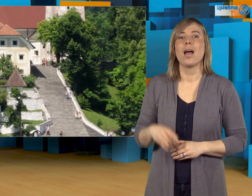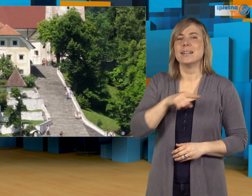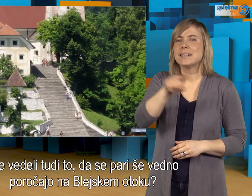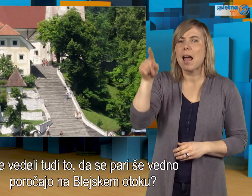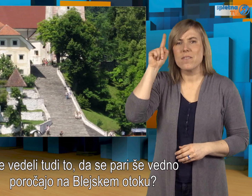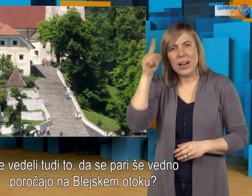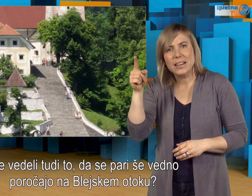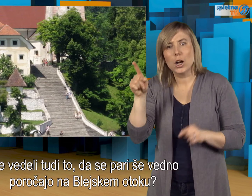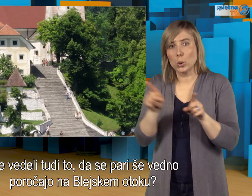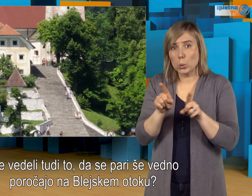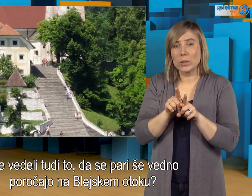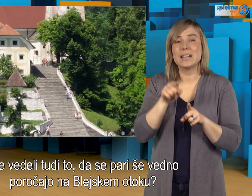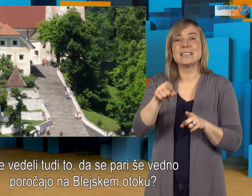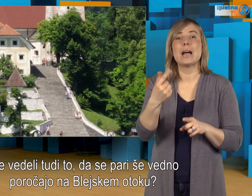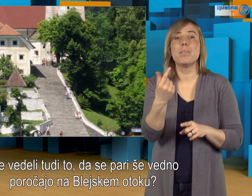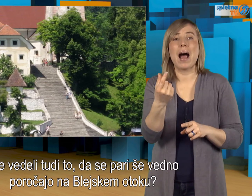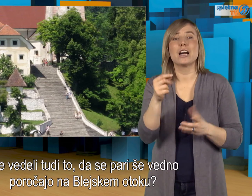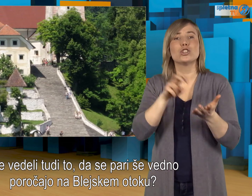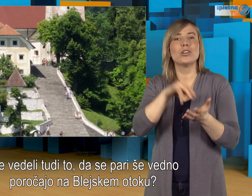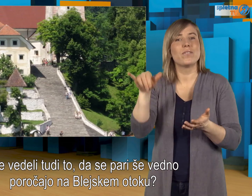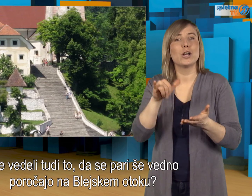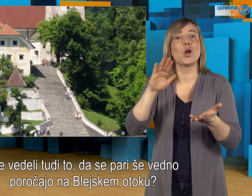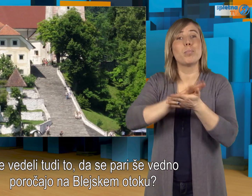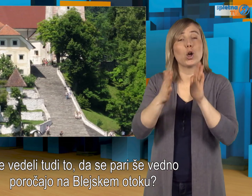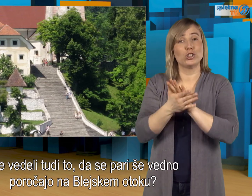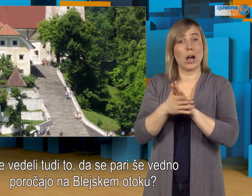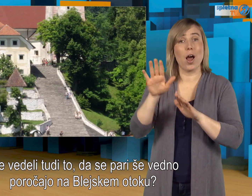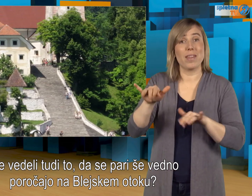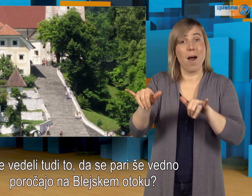Ste vedeli tudi to, da se pari še vedno poročajo na Blejskem otoku?